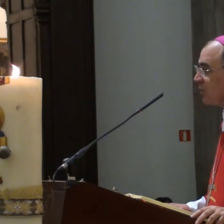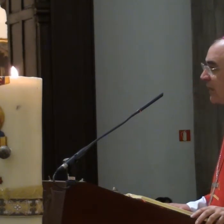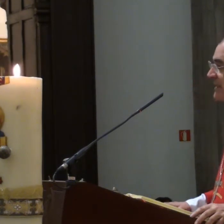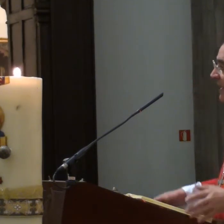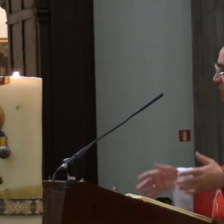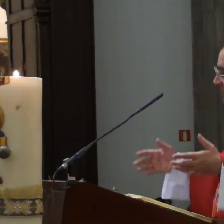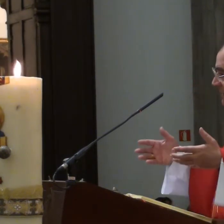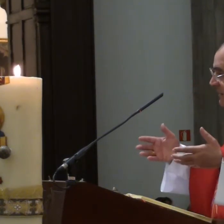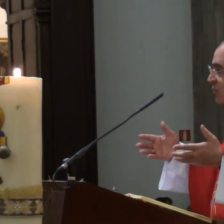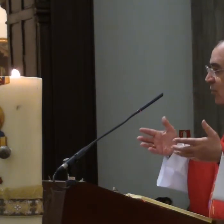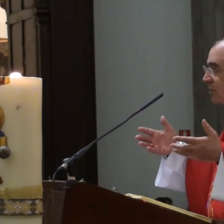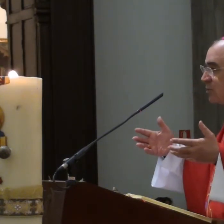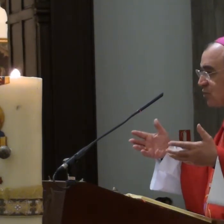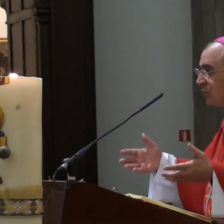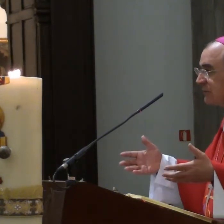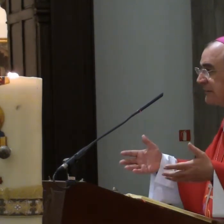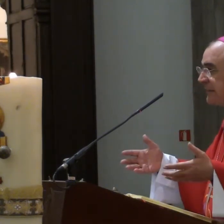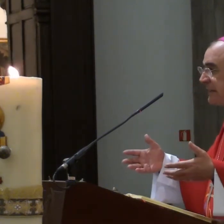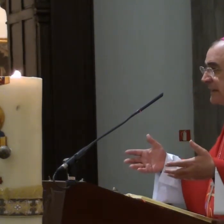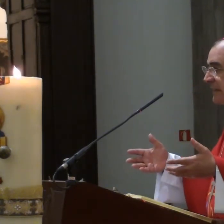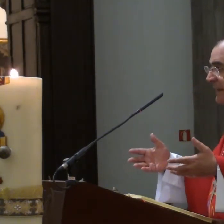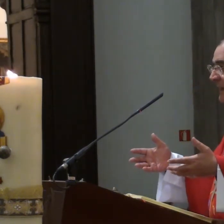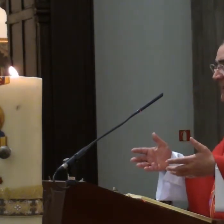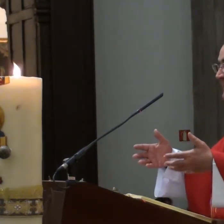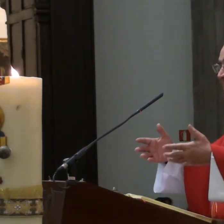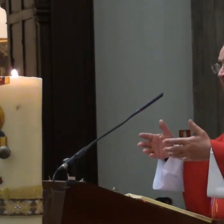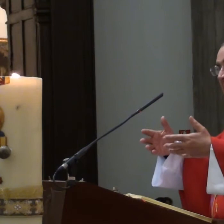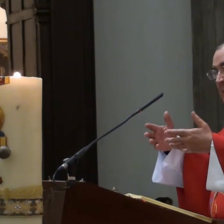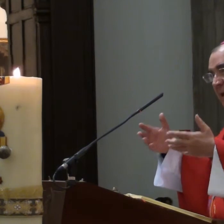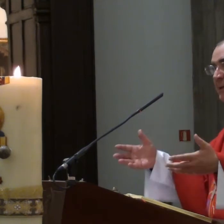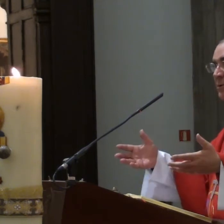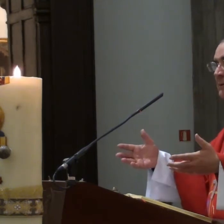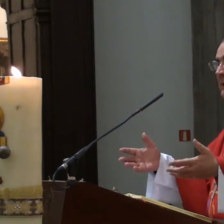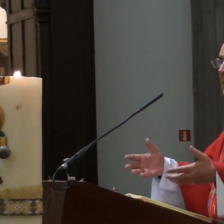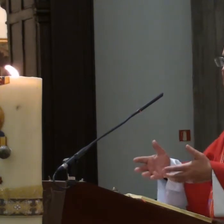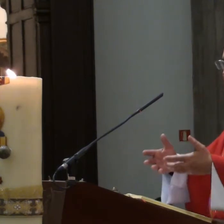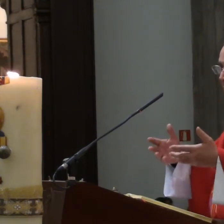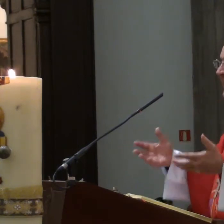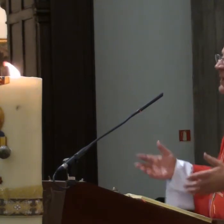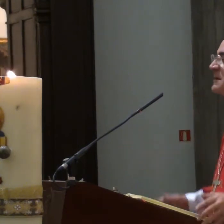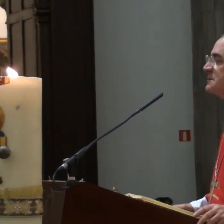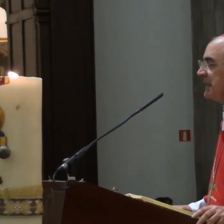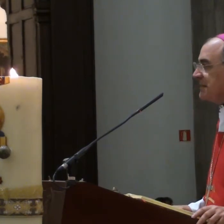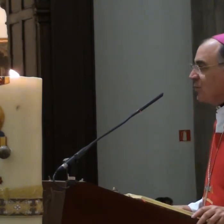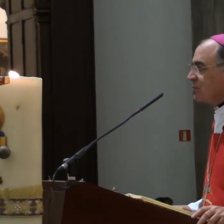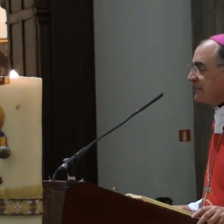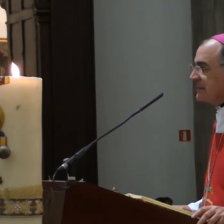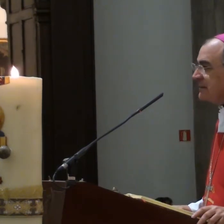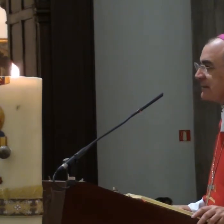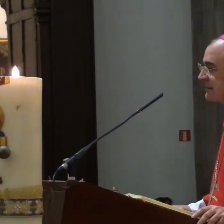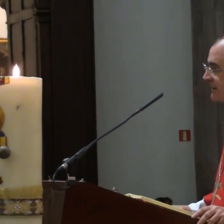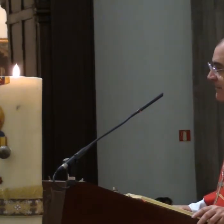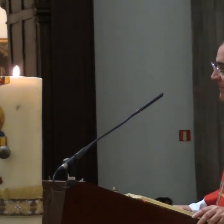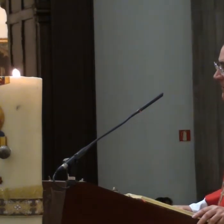sino que ya no he decidido yo y está escrito en la naturaleza misma de las